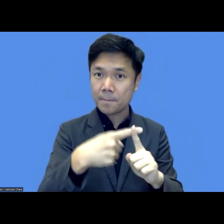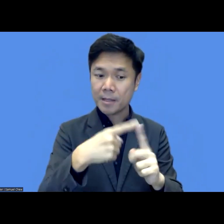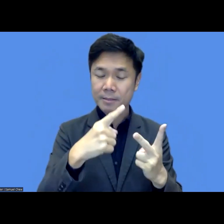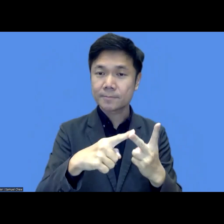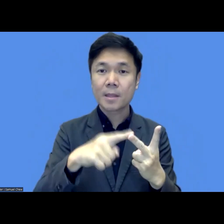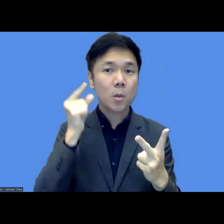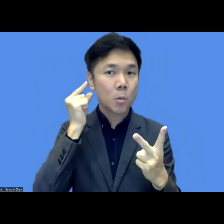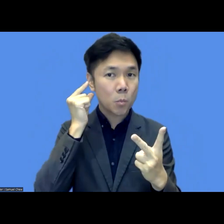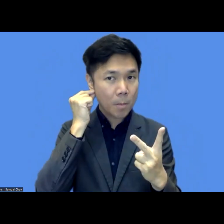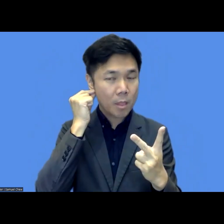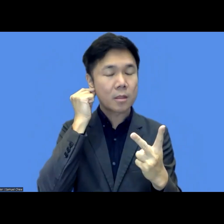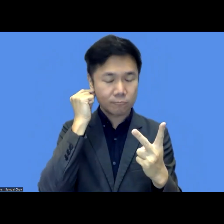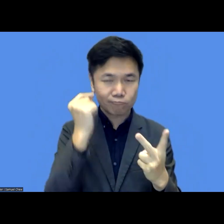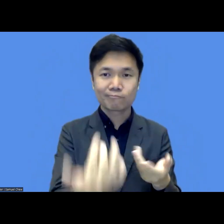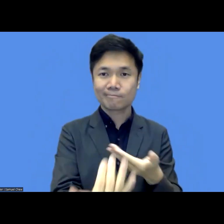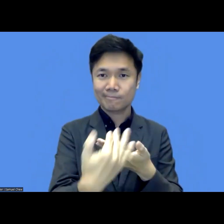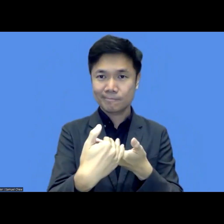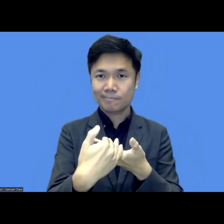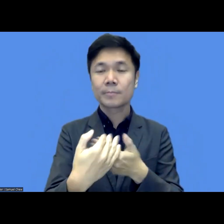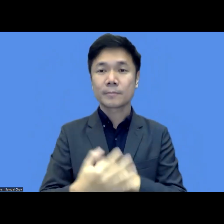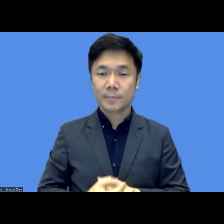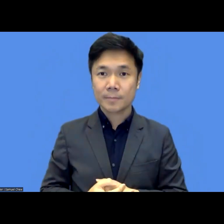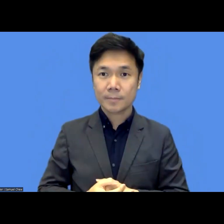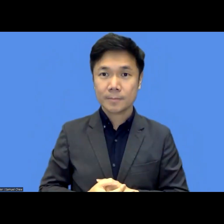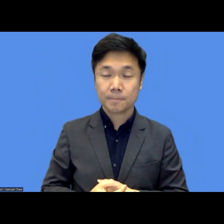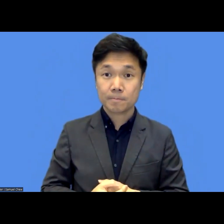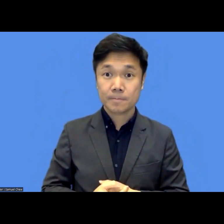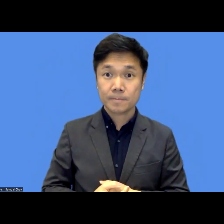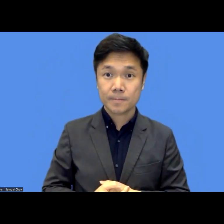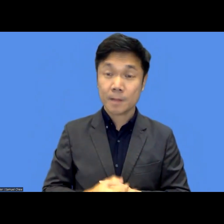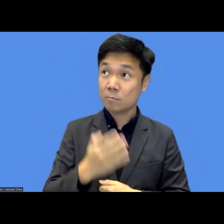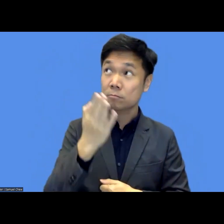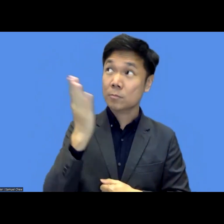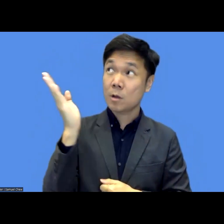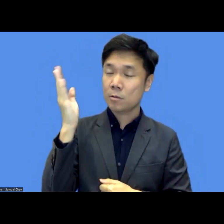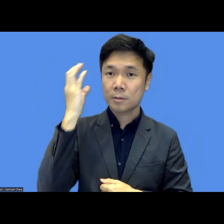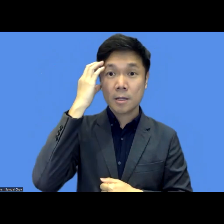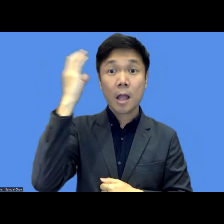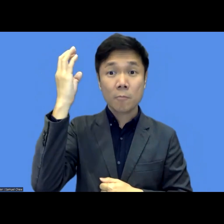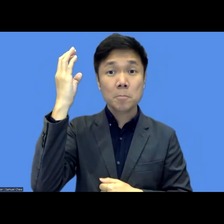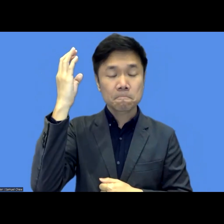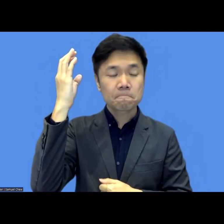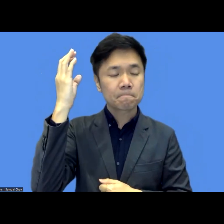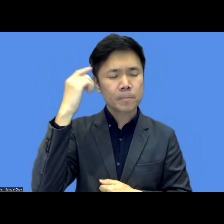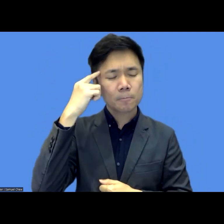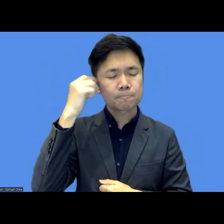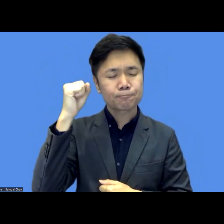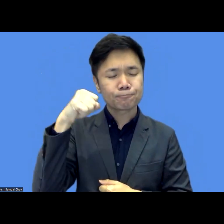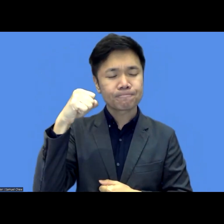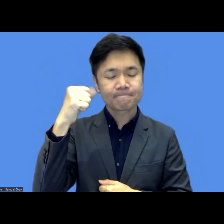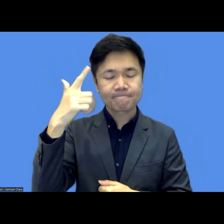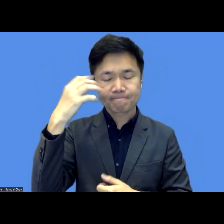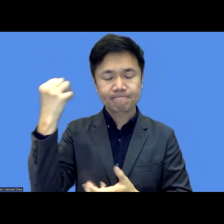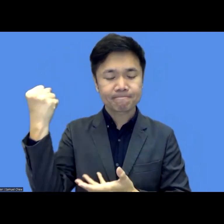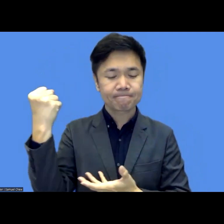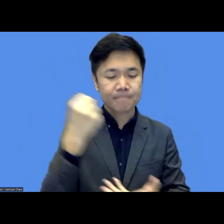y niñas. Y es algo que la mayoría de los estados estarían abiertos para incluir en sus